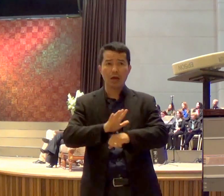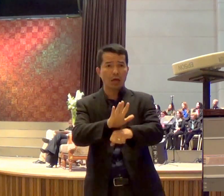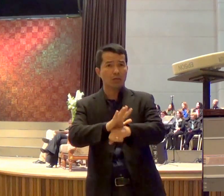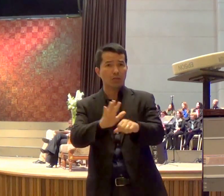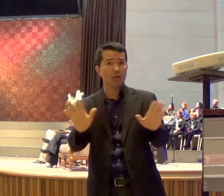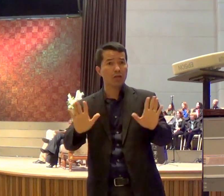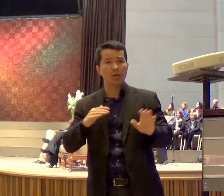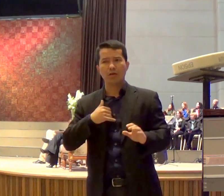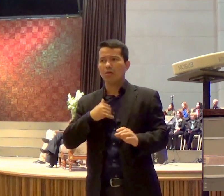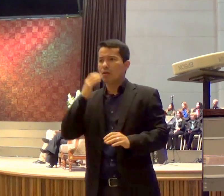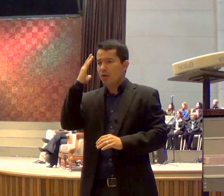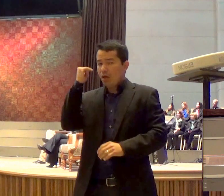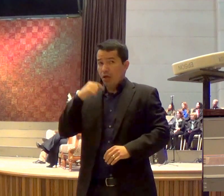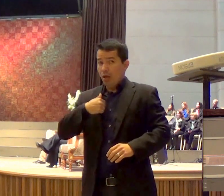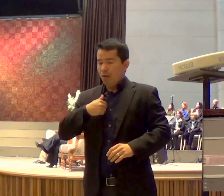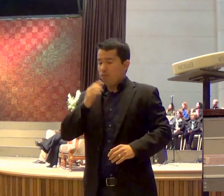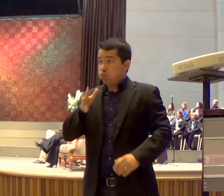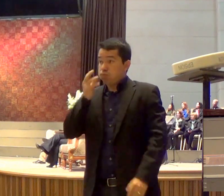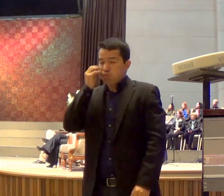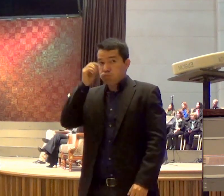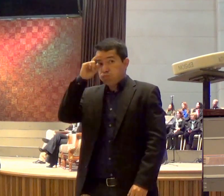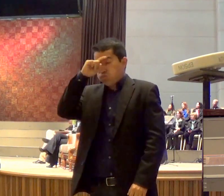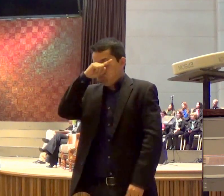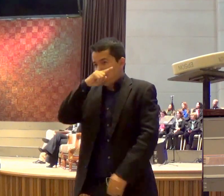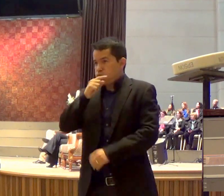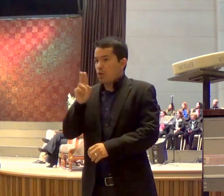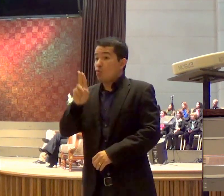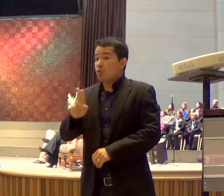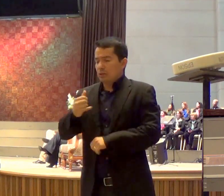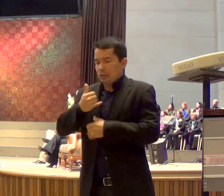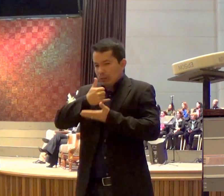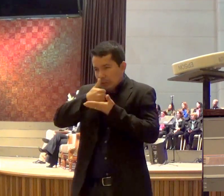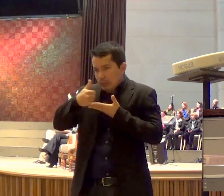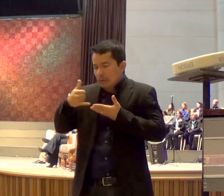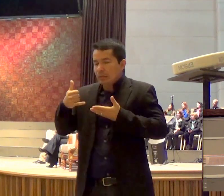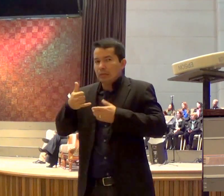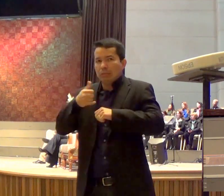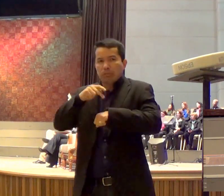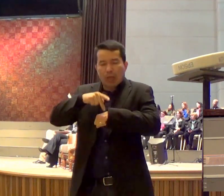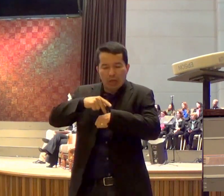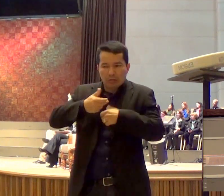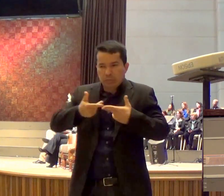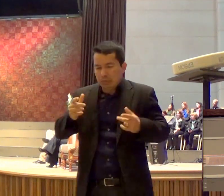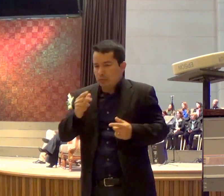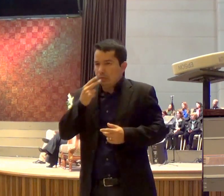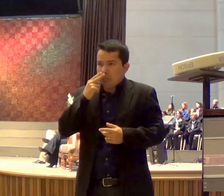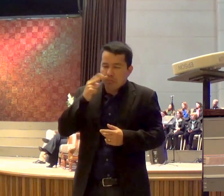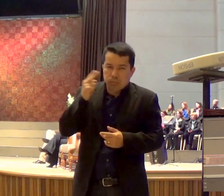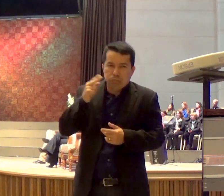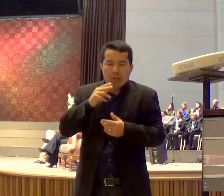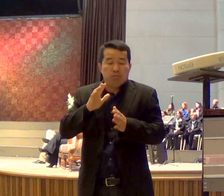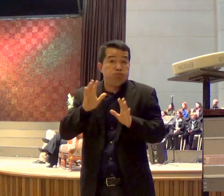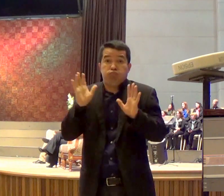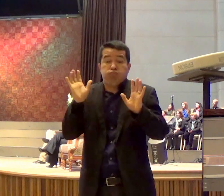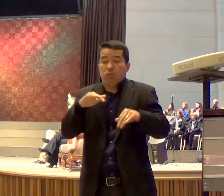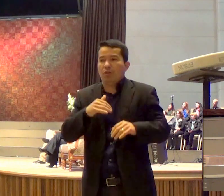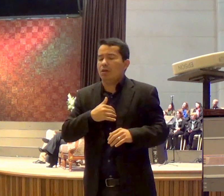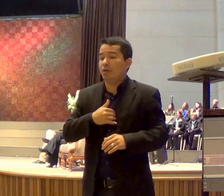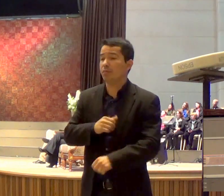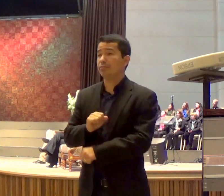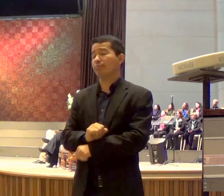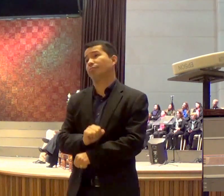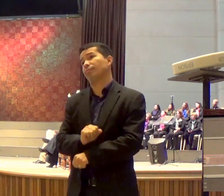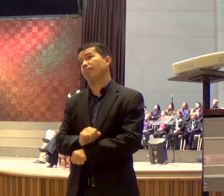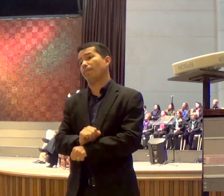trabalhar com usuários de drogas ali na Cracolândia e crianças eu nunca tinha visto então ela começou a tomar um banho